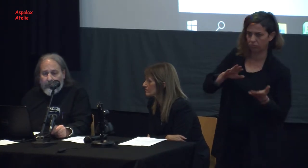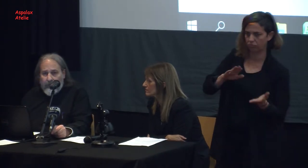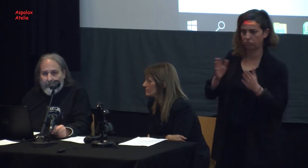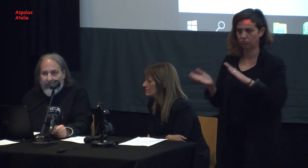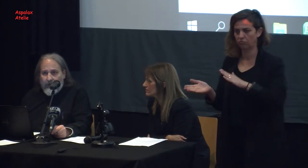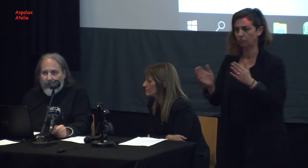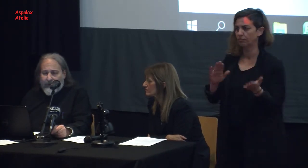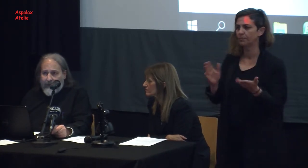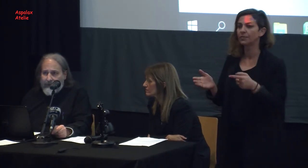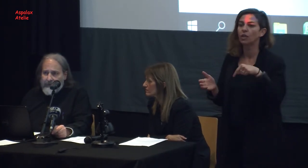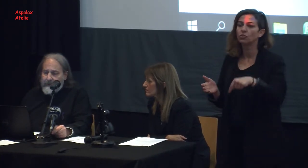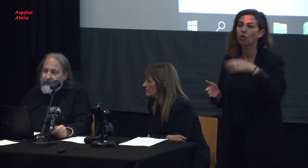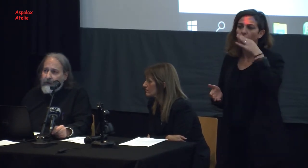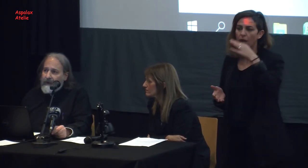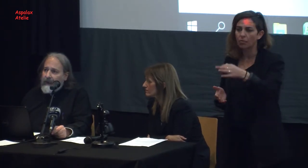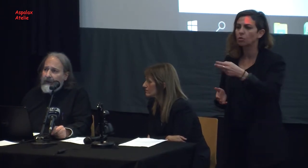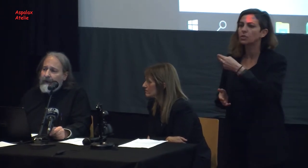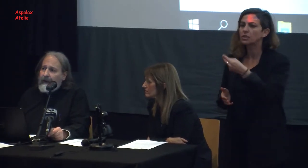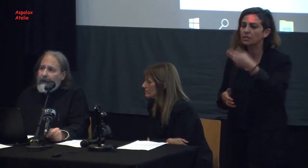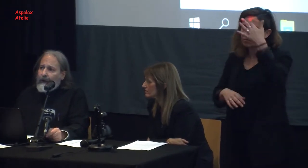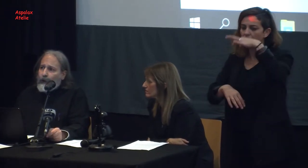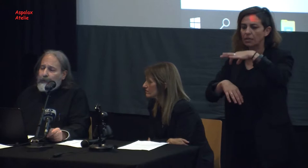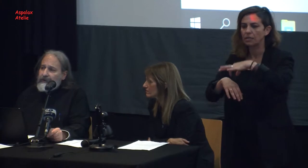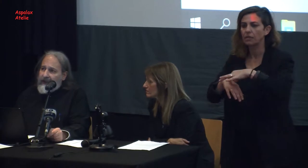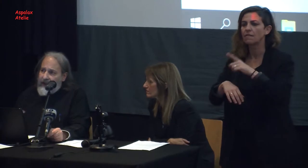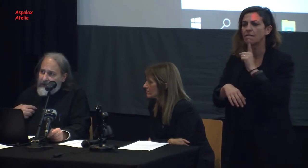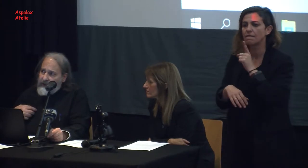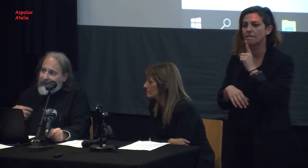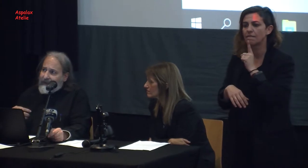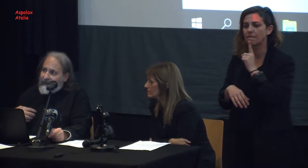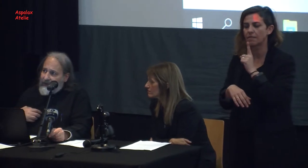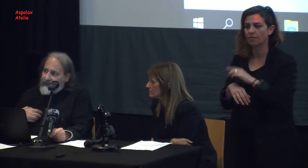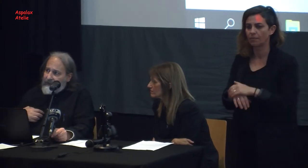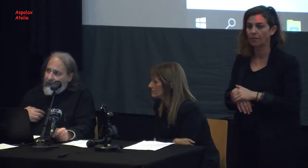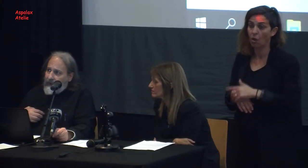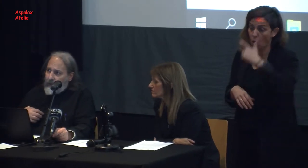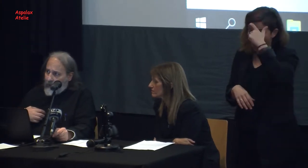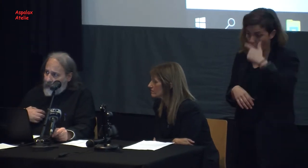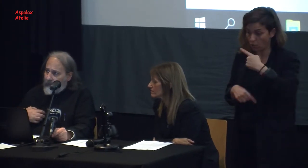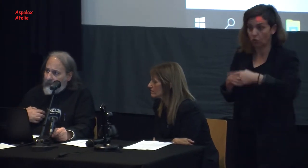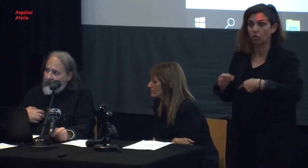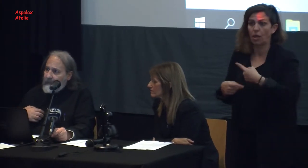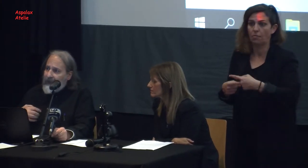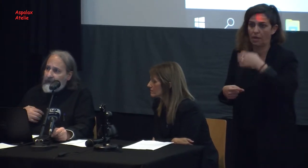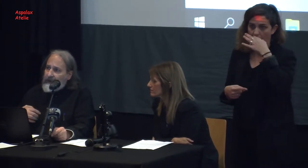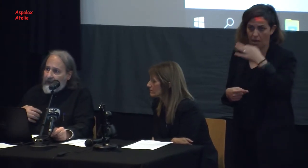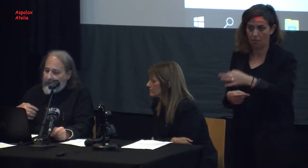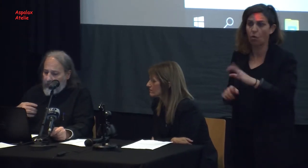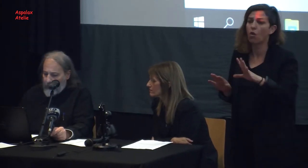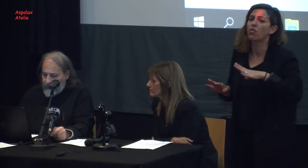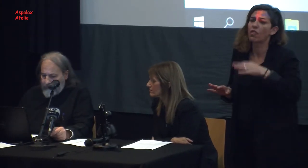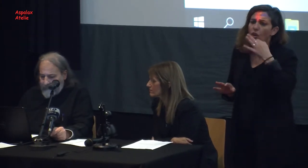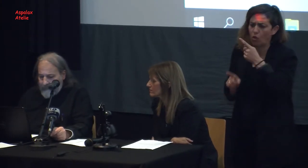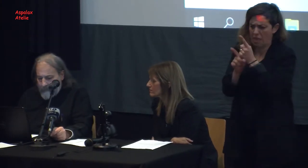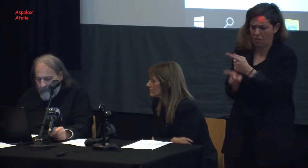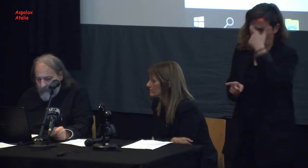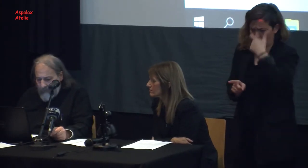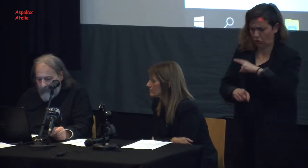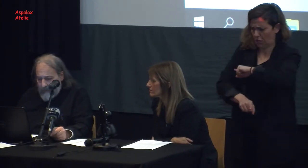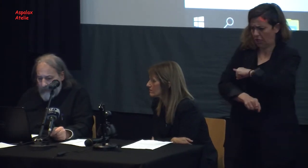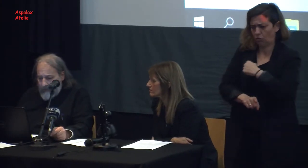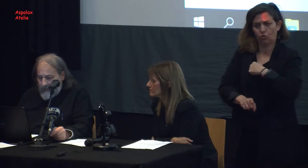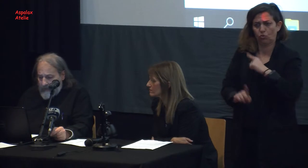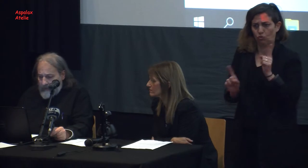η μανιοκατάθλιψη, με συγχωρείτε, όπως την ένιωσα και την έζησα εγώ, δεν μιλάω σαν ειδικός.